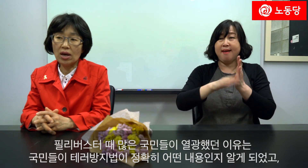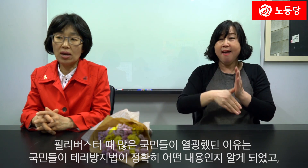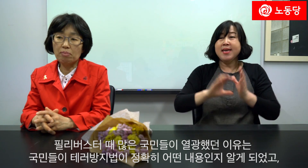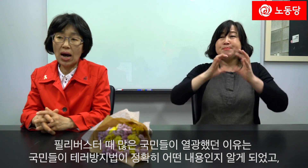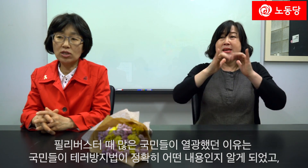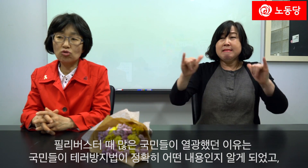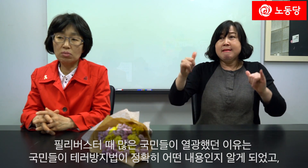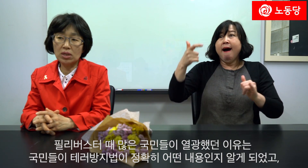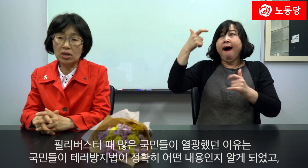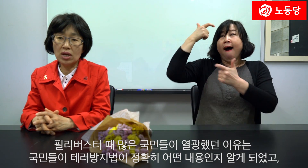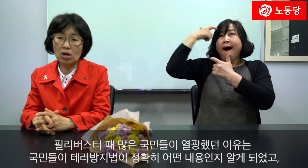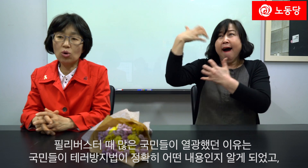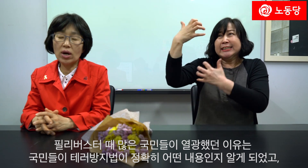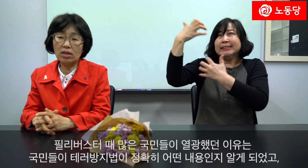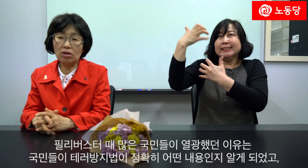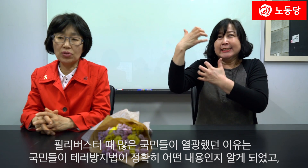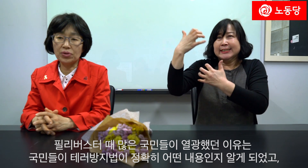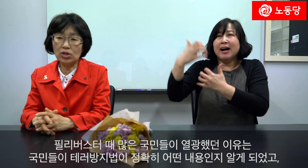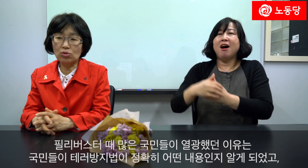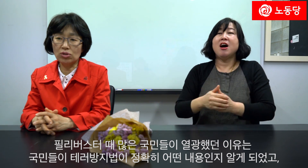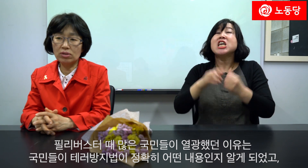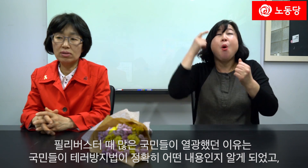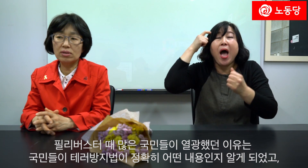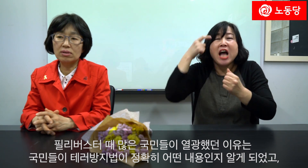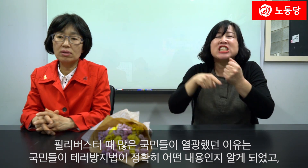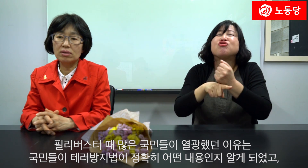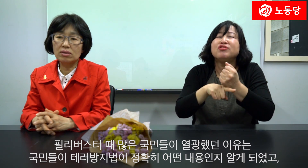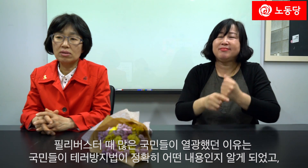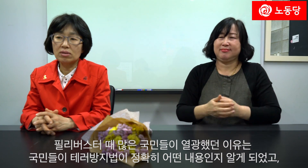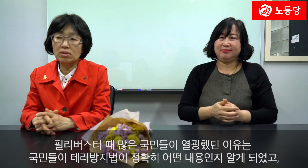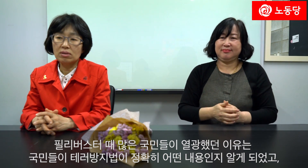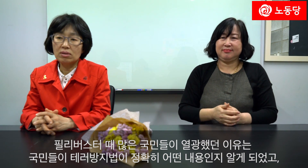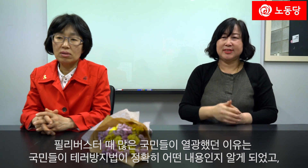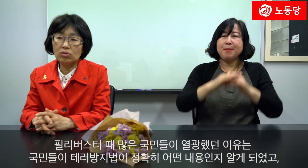필리버스터 때 많은 국민들이 열광했던 이유는